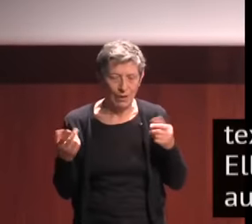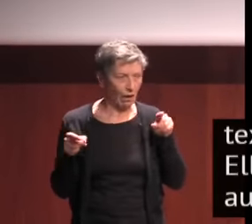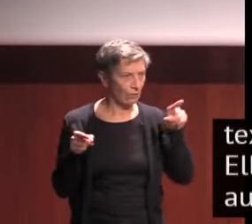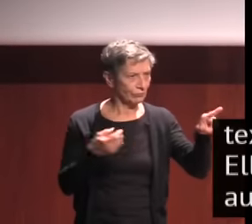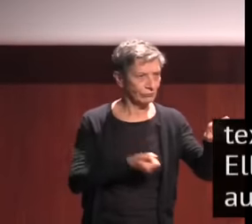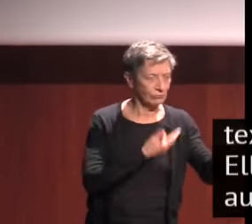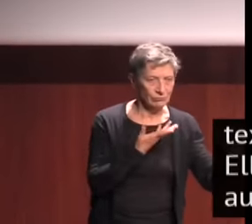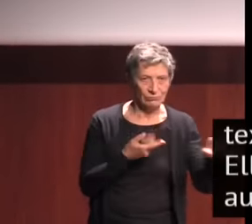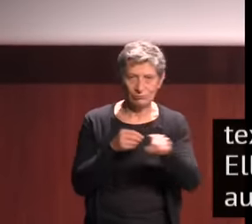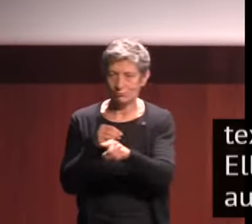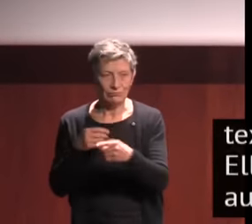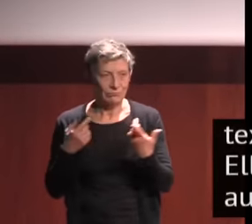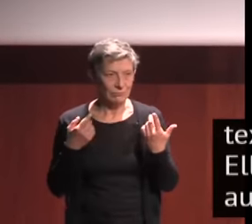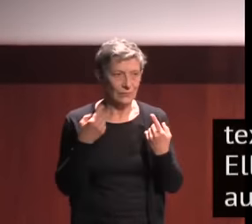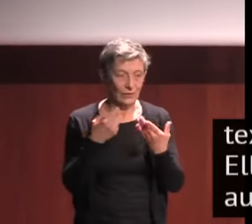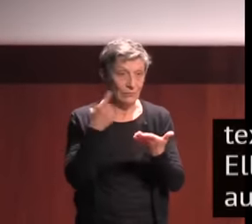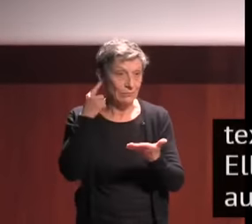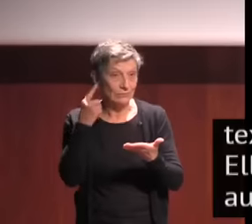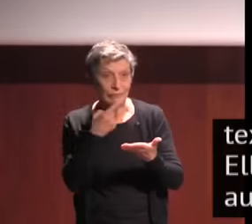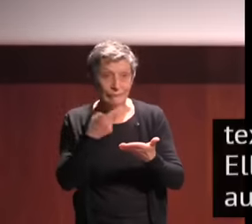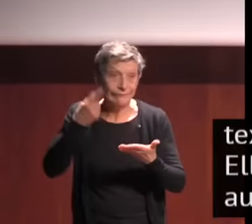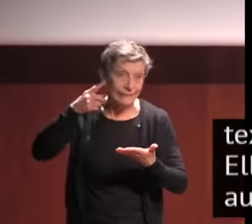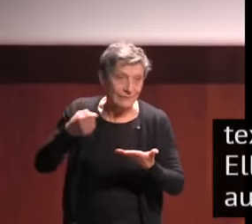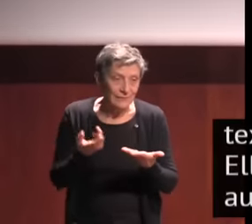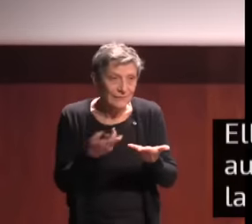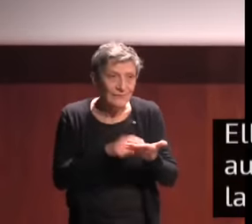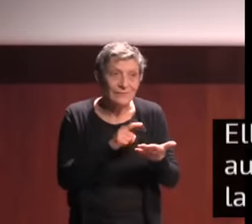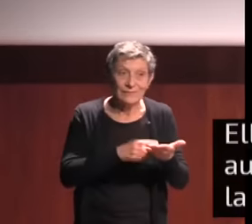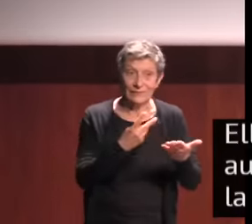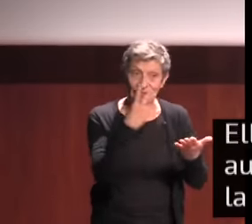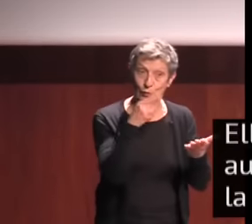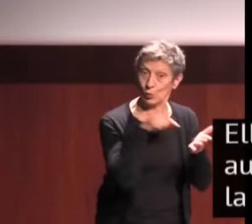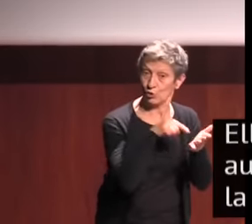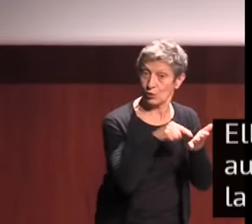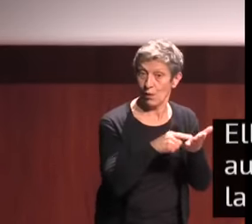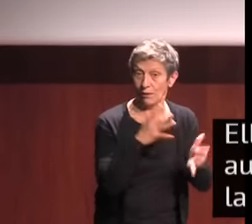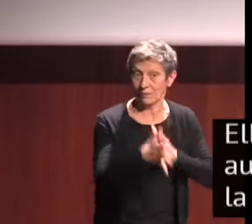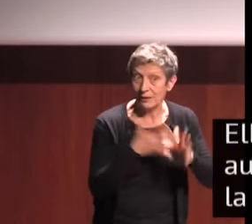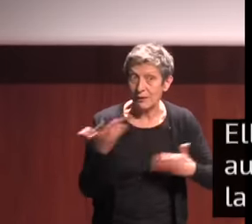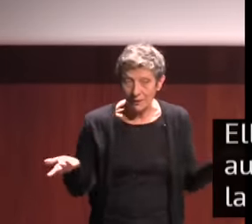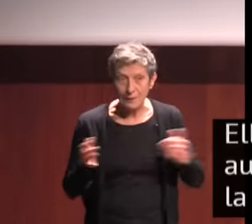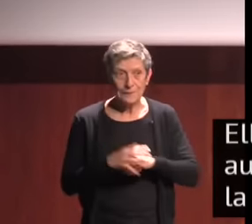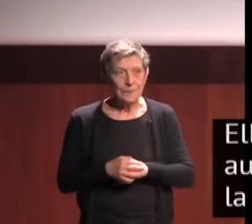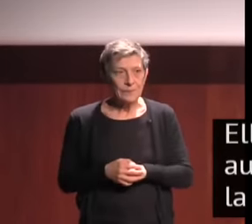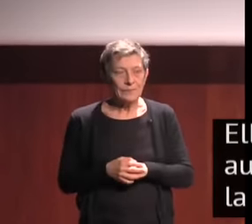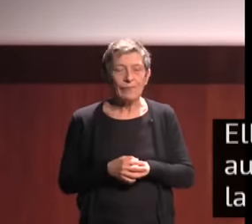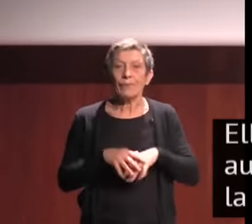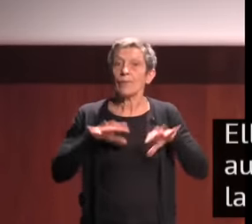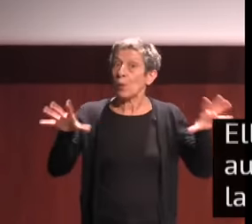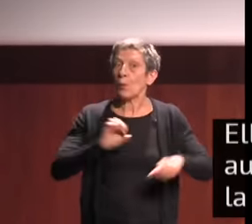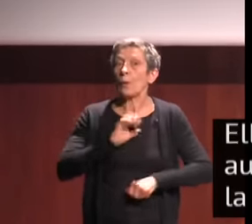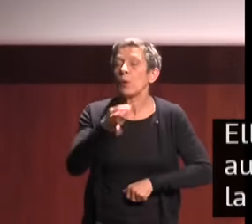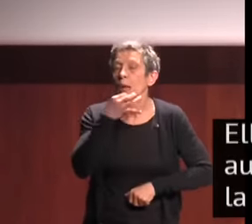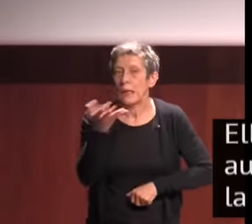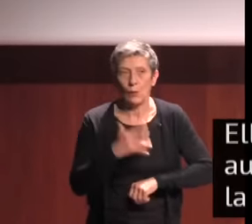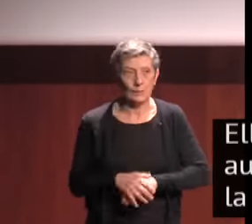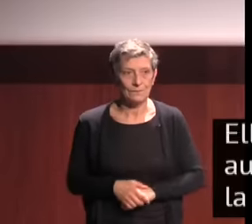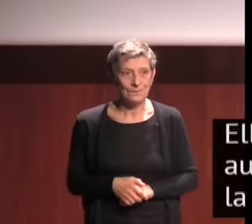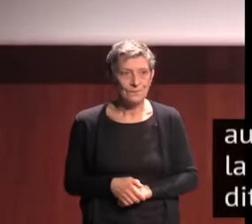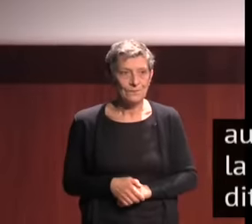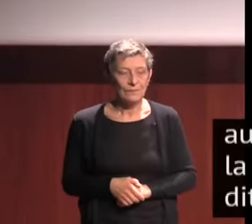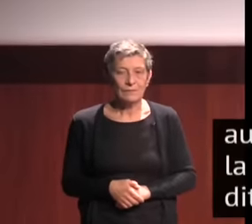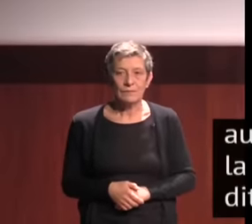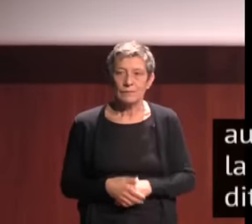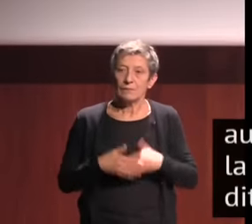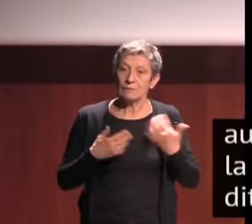différentes, audiophonatoire donc pour les langues vocales et visogestuelle pour les langues des signes. Emmanuel dit, nous avons ensuite